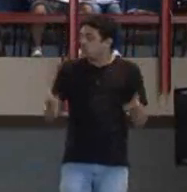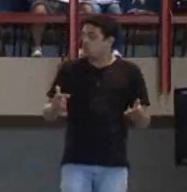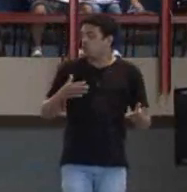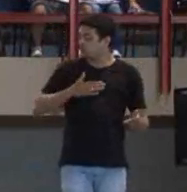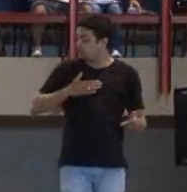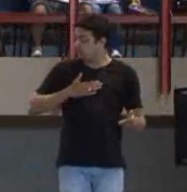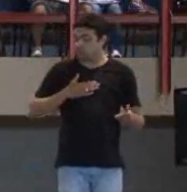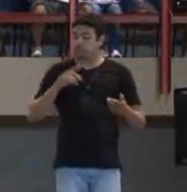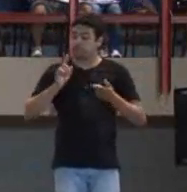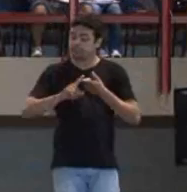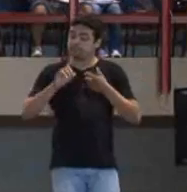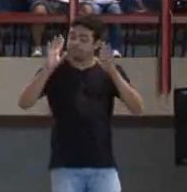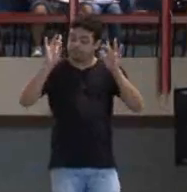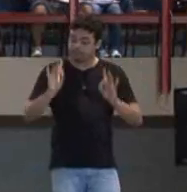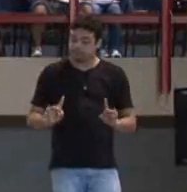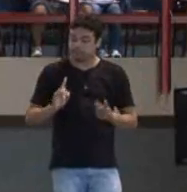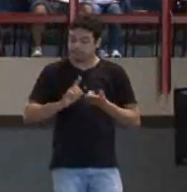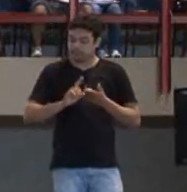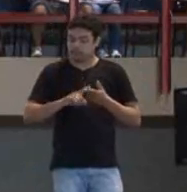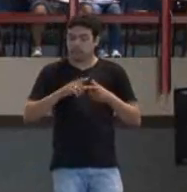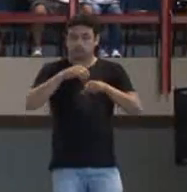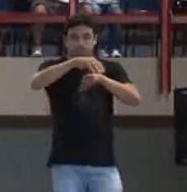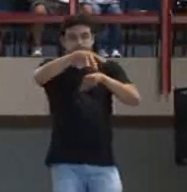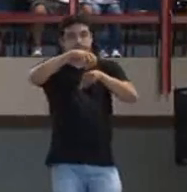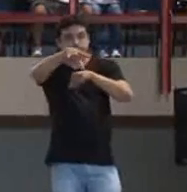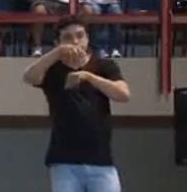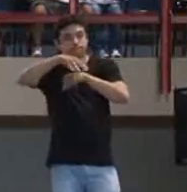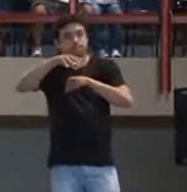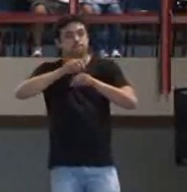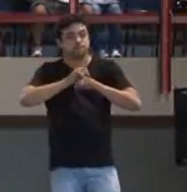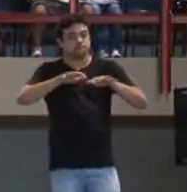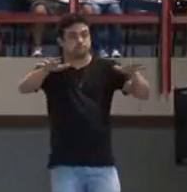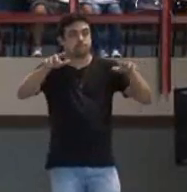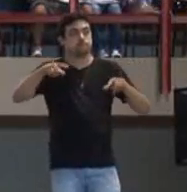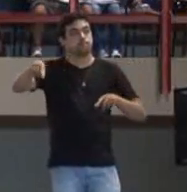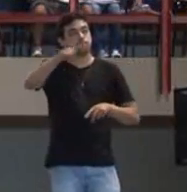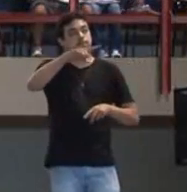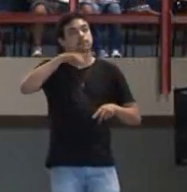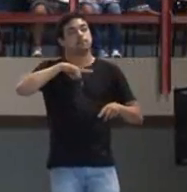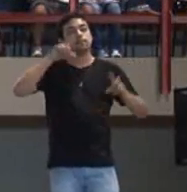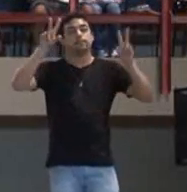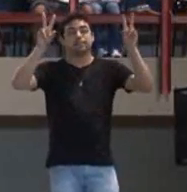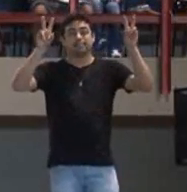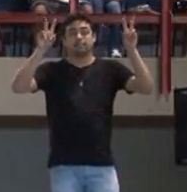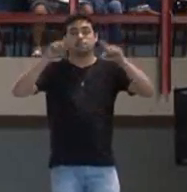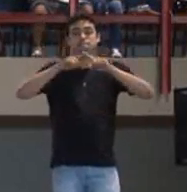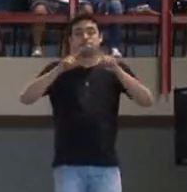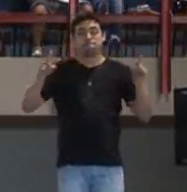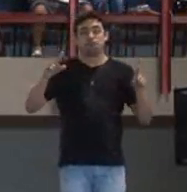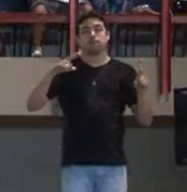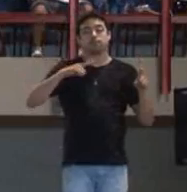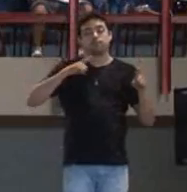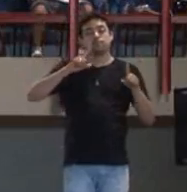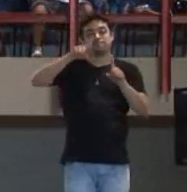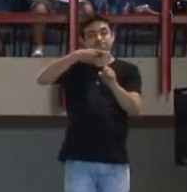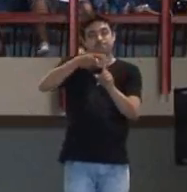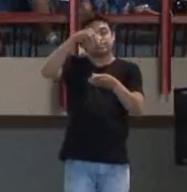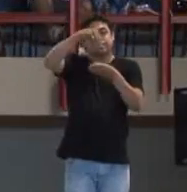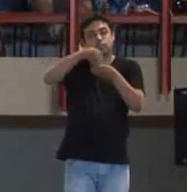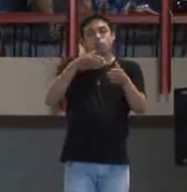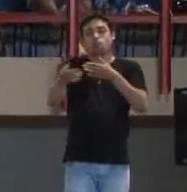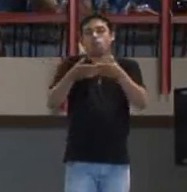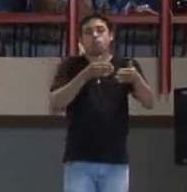minha acredito e especialmente espero passar para todos vocês um dos temas que mais cai em